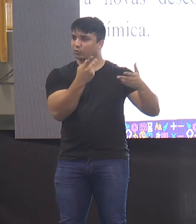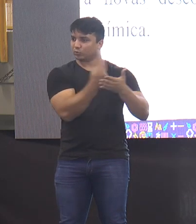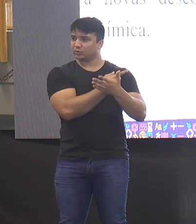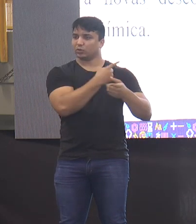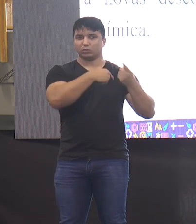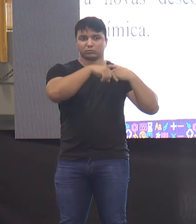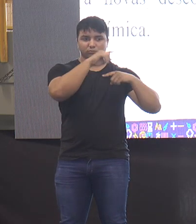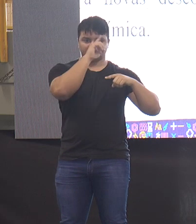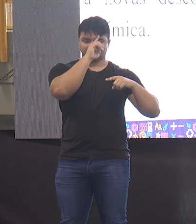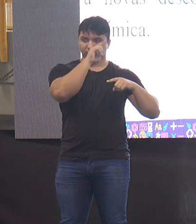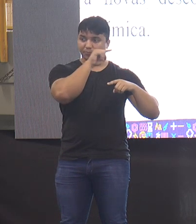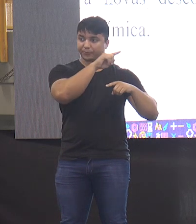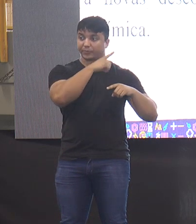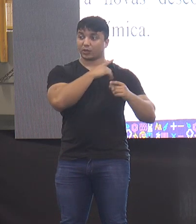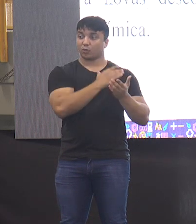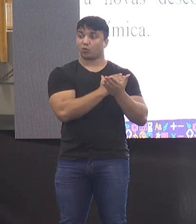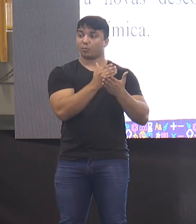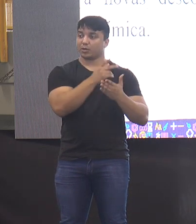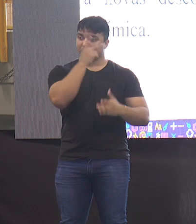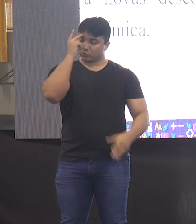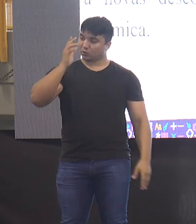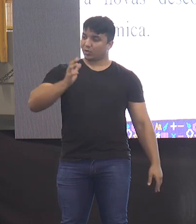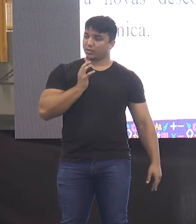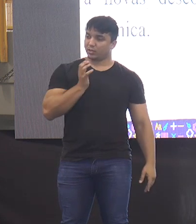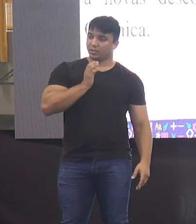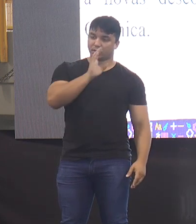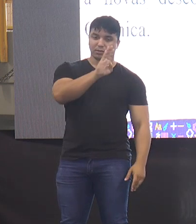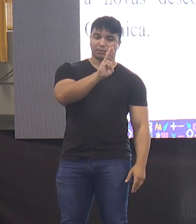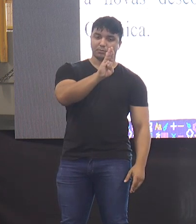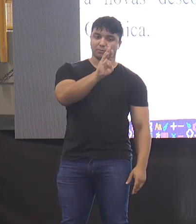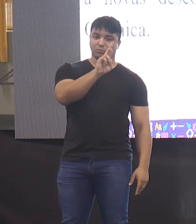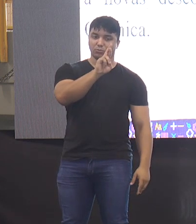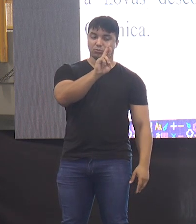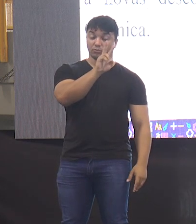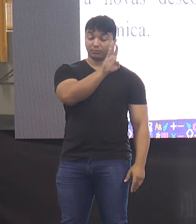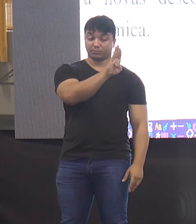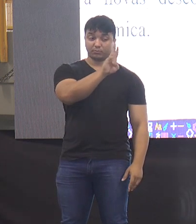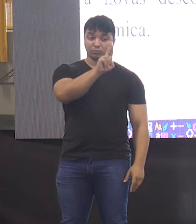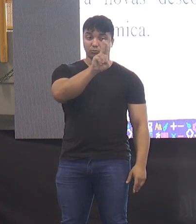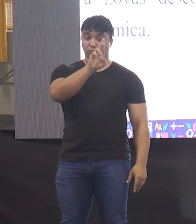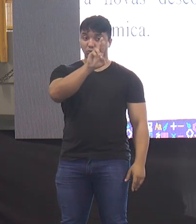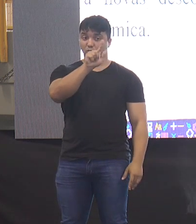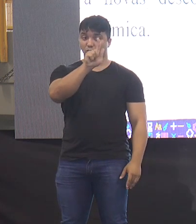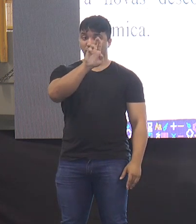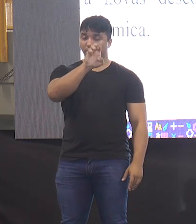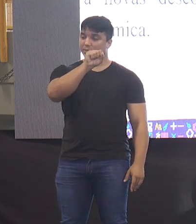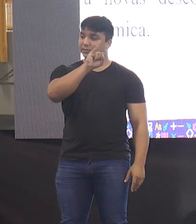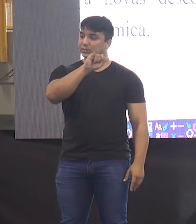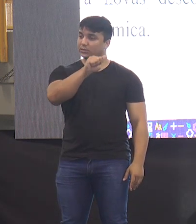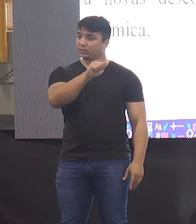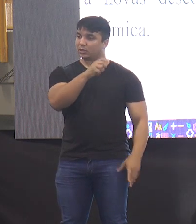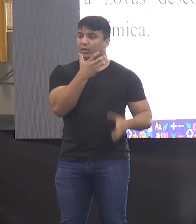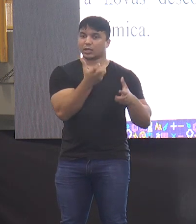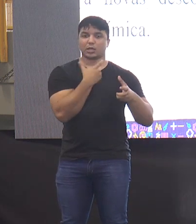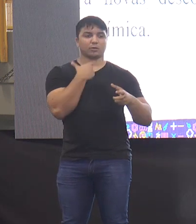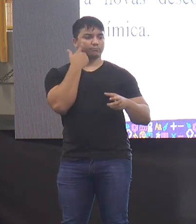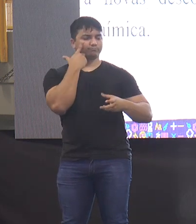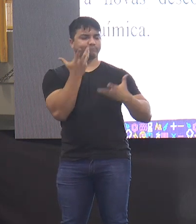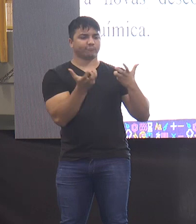da ascensão da burguesia. E a burguesia queria se ver muito bem pintada nas